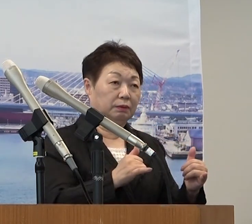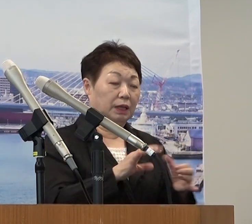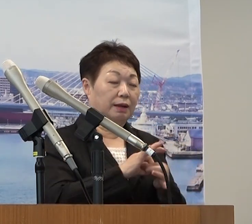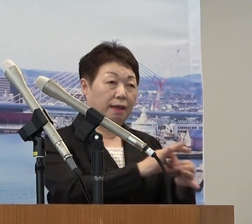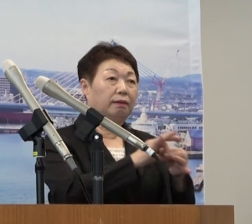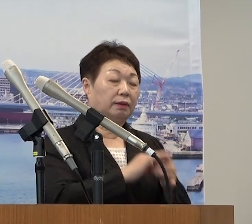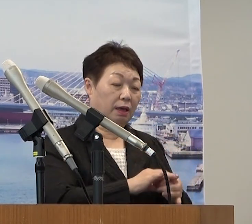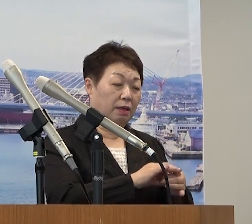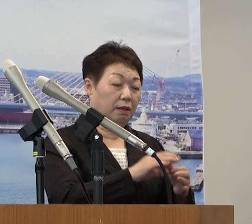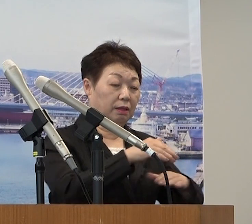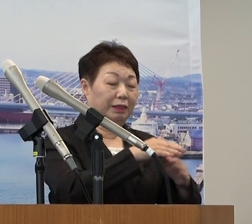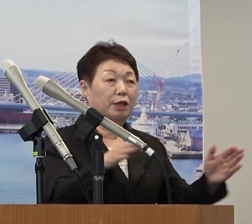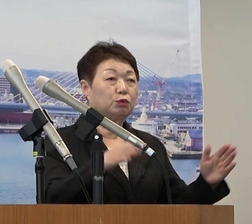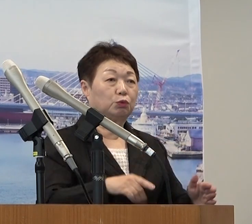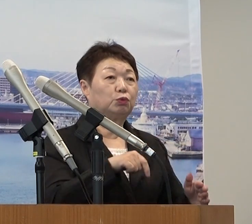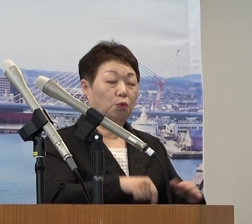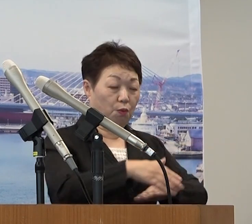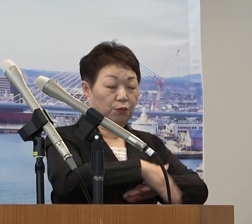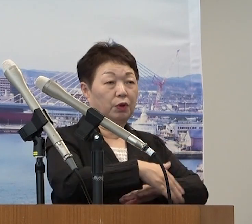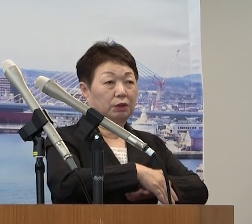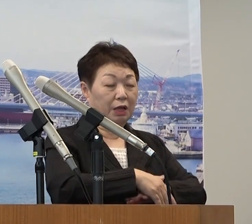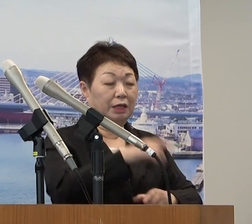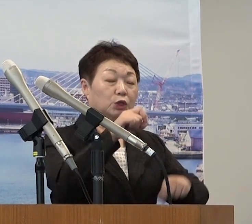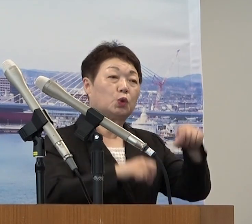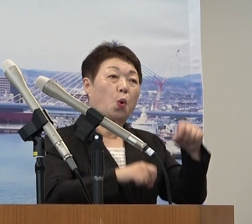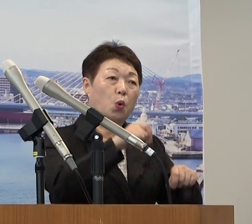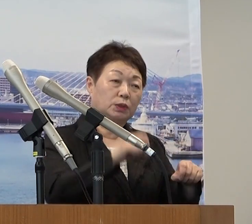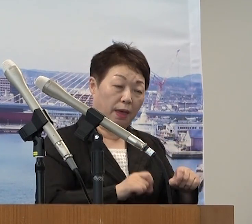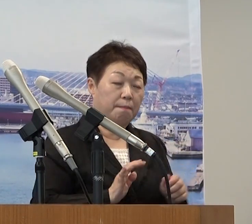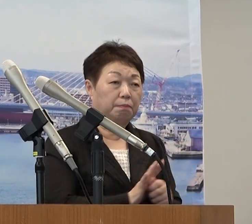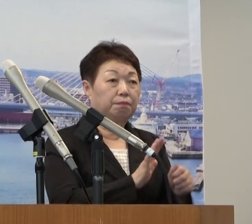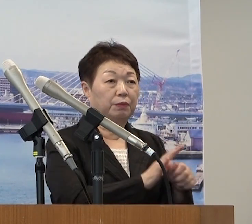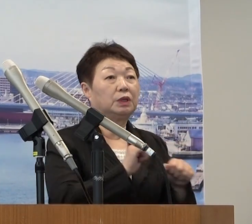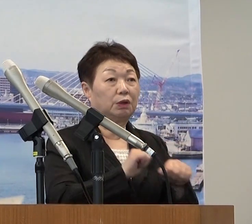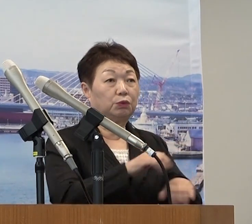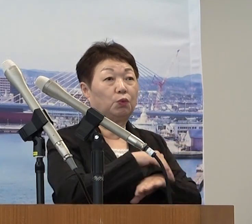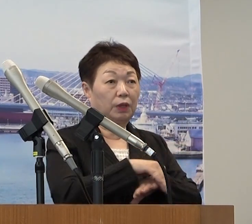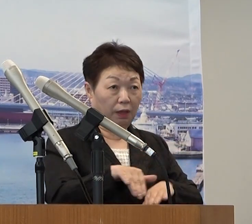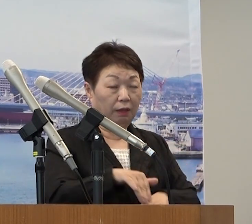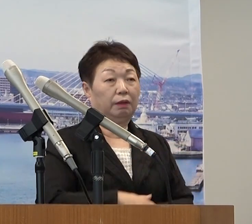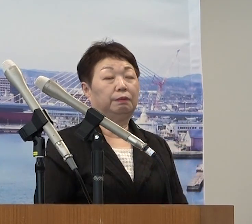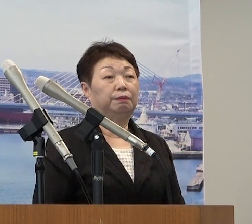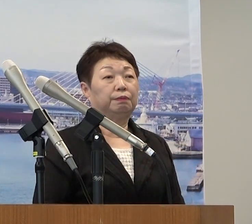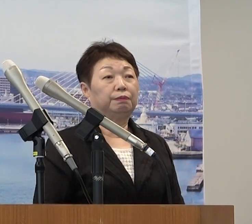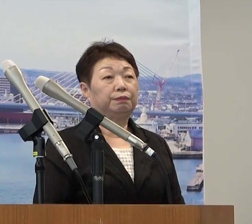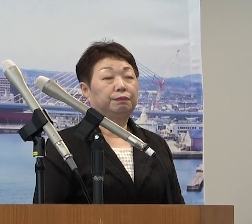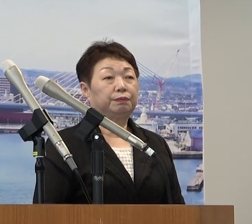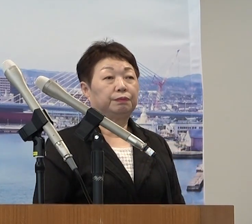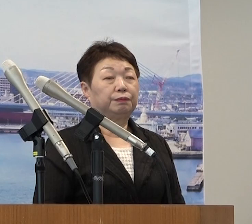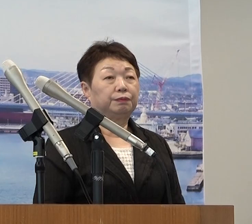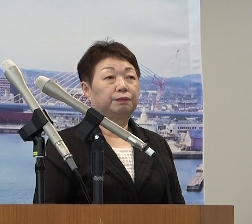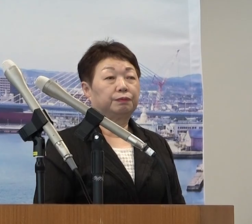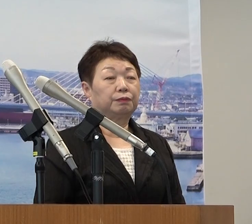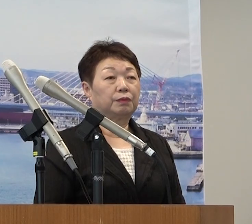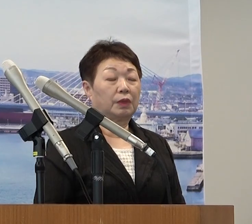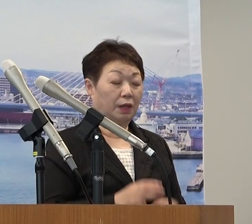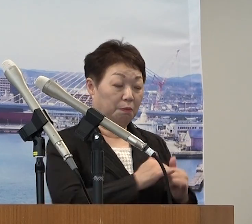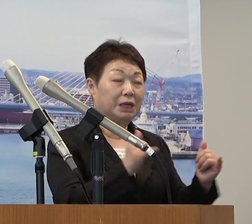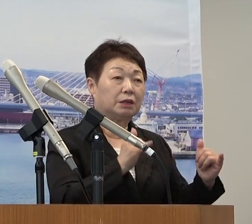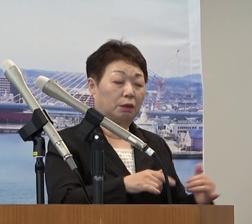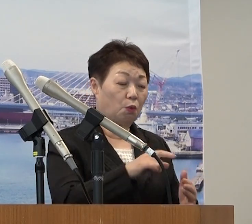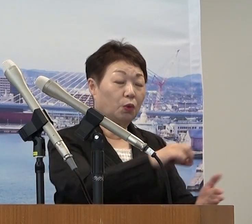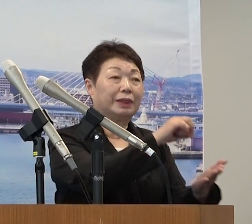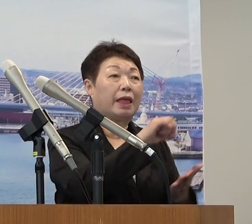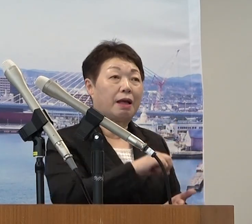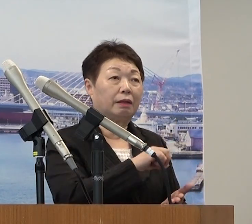設置し、連携事業の調整や伴走を行います。また民間提案